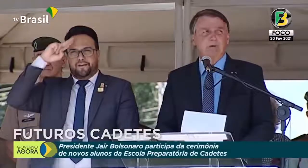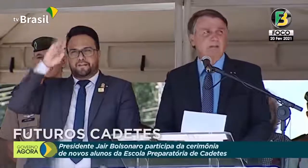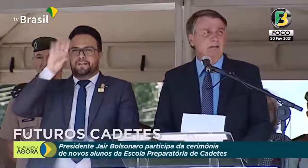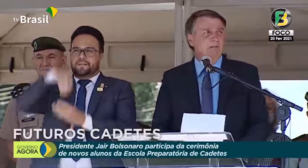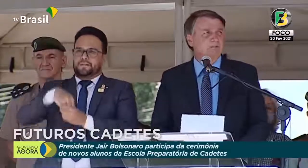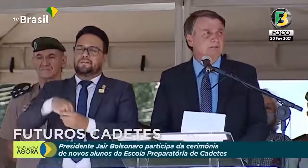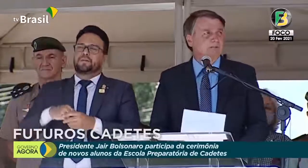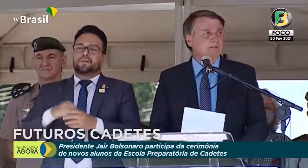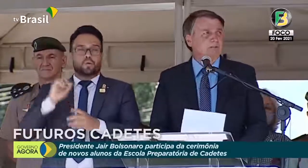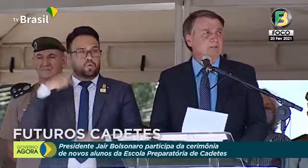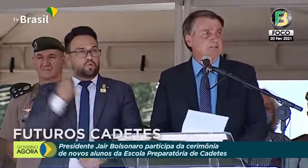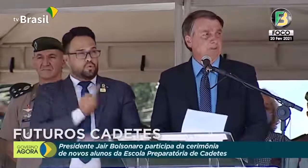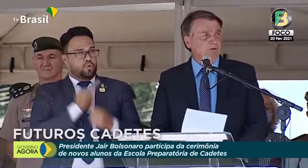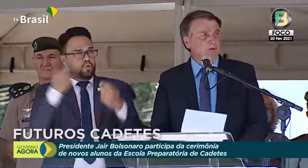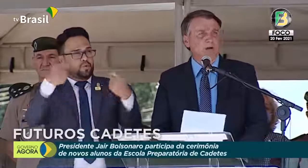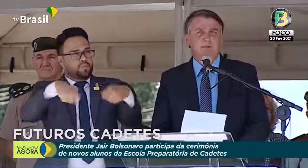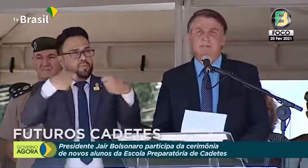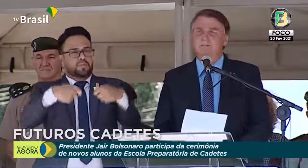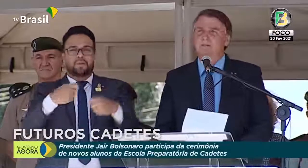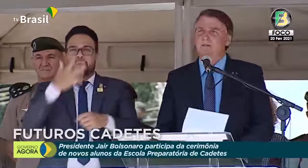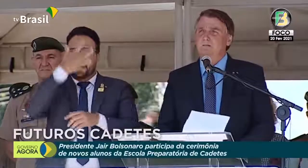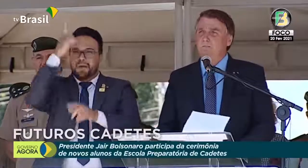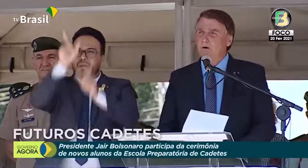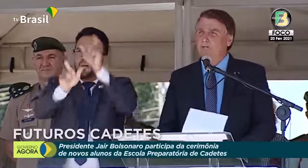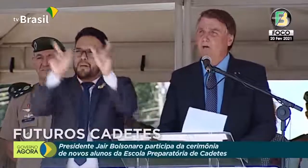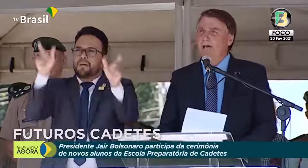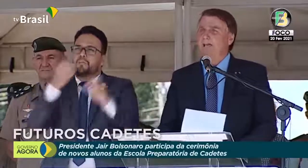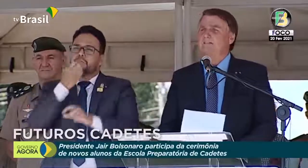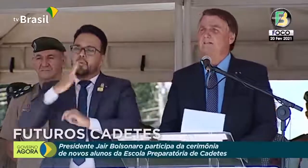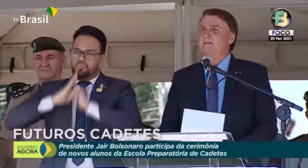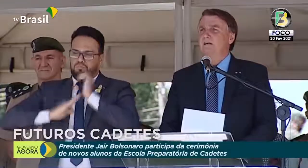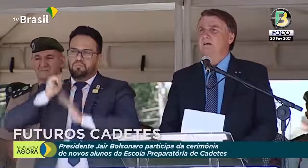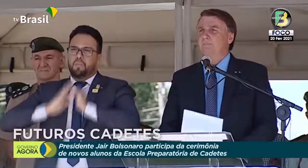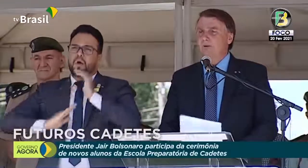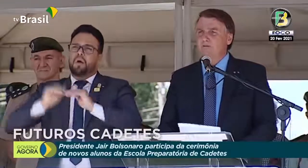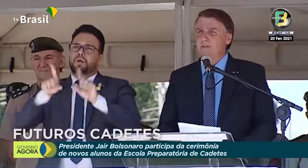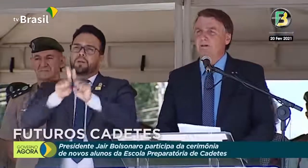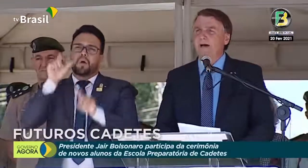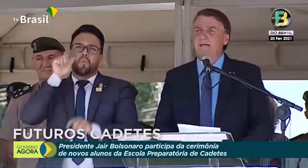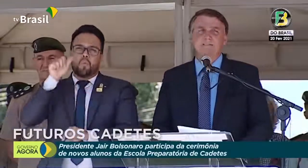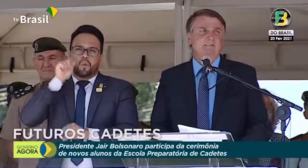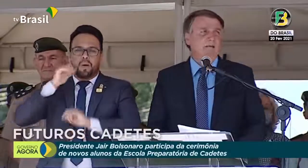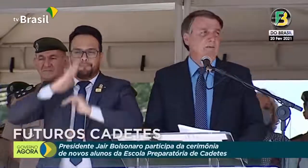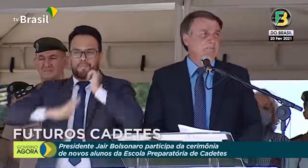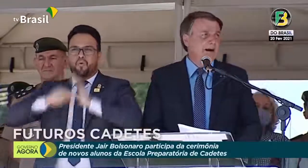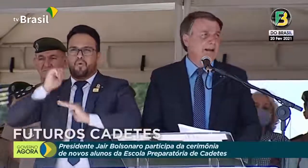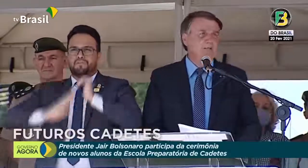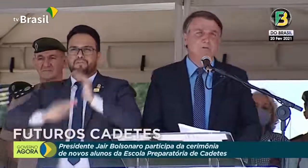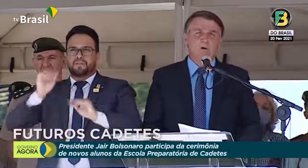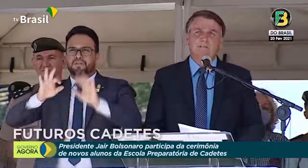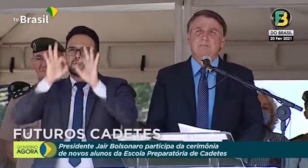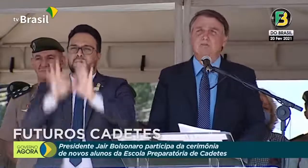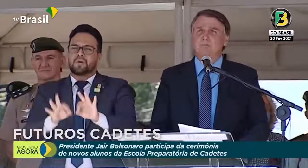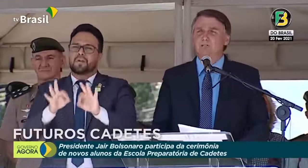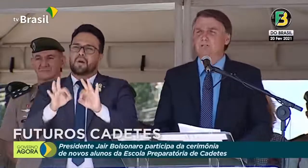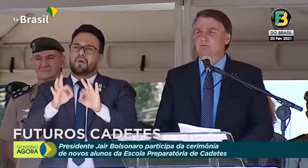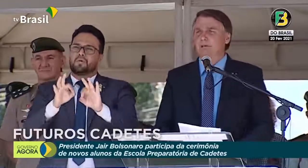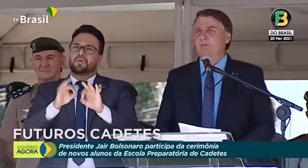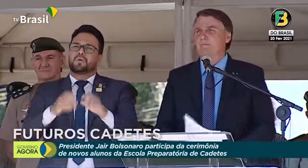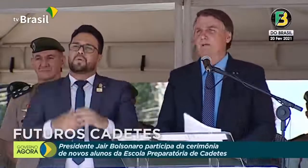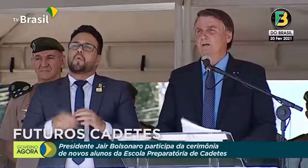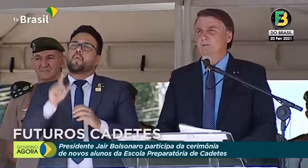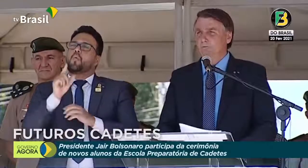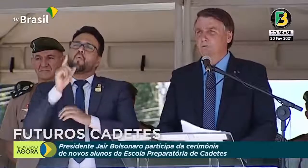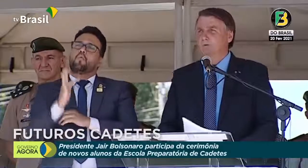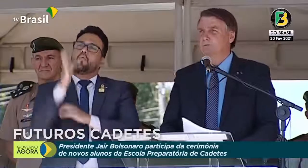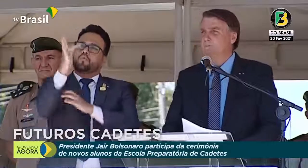E nós precisamos de bons homens, boas mulheres, profissionais, para nos